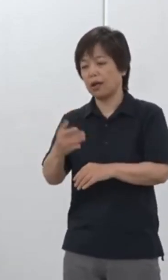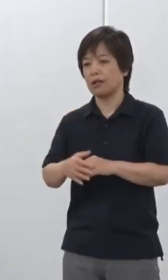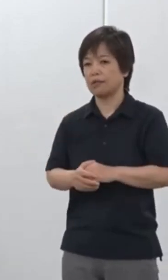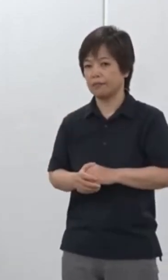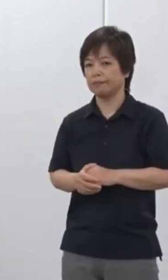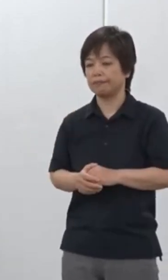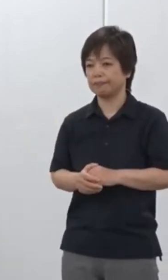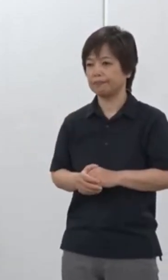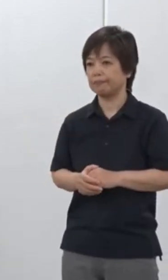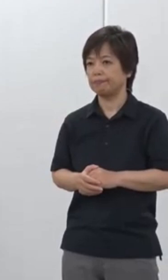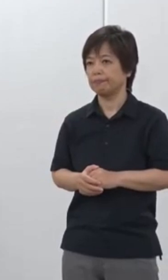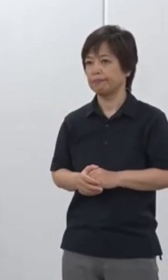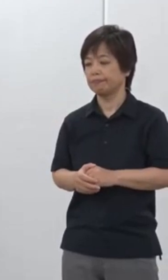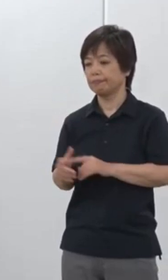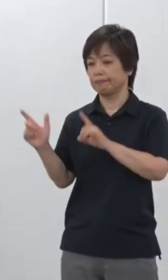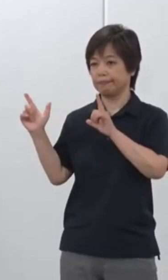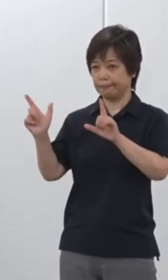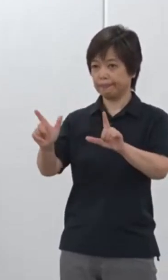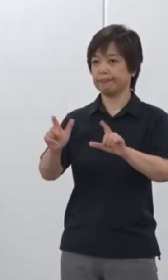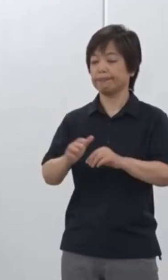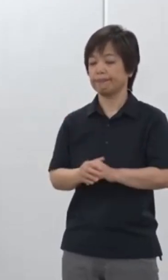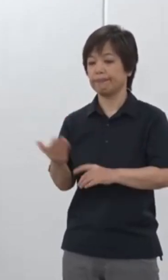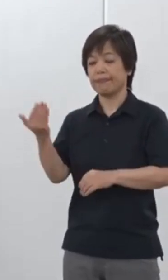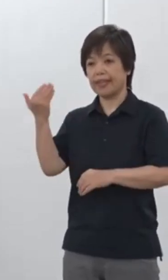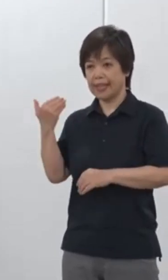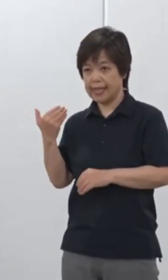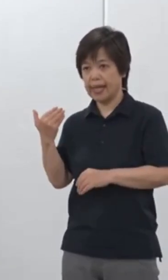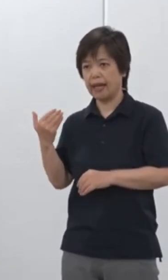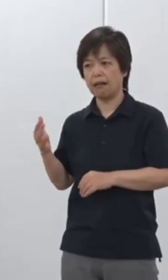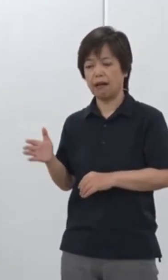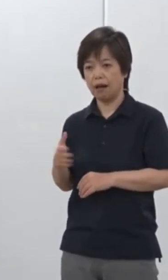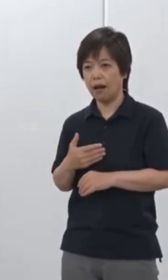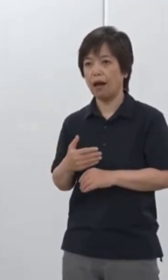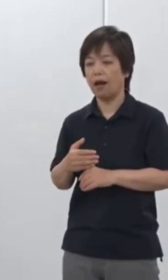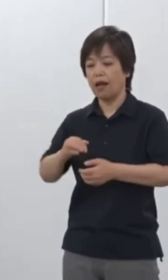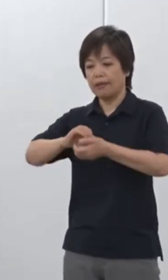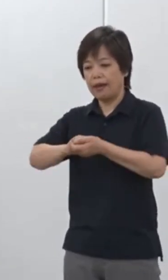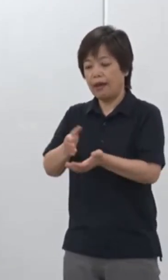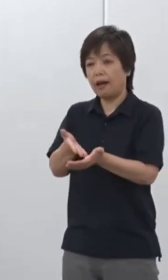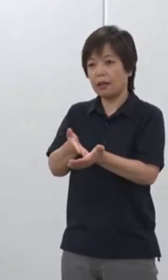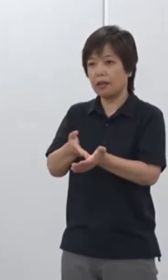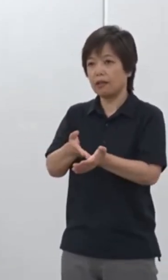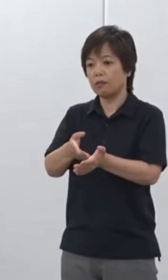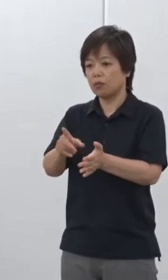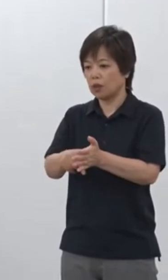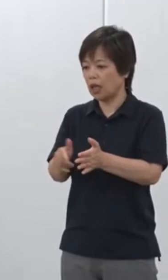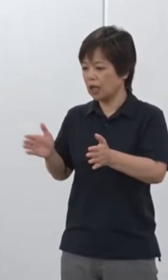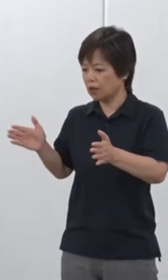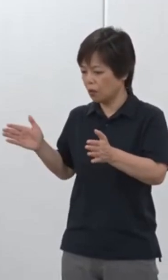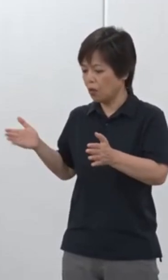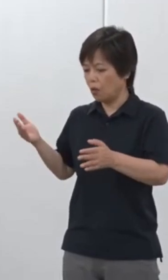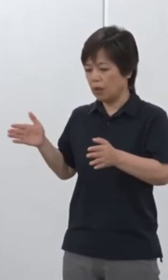っていうのを伺ってもよろしいでしょうか。 はい、以前から以前の定例会見等から今時点